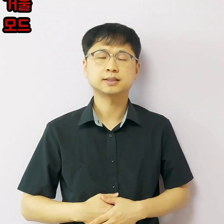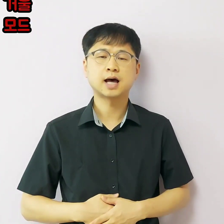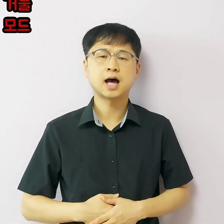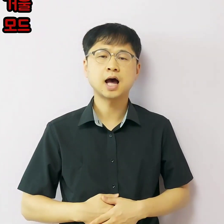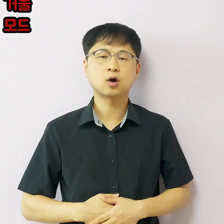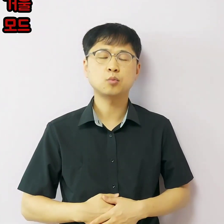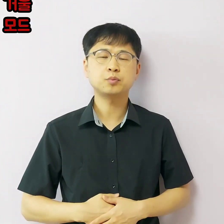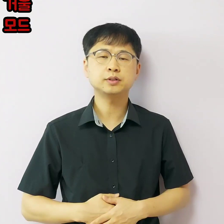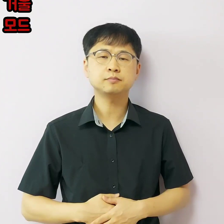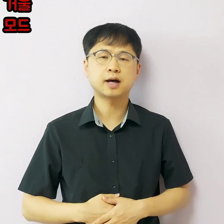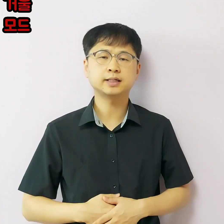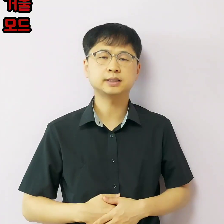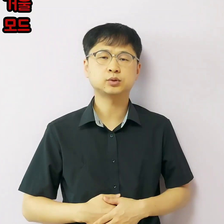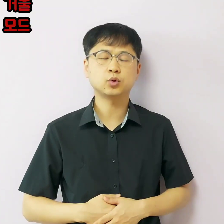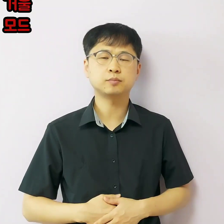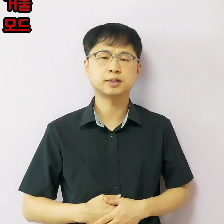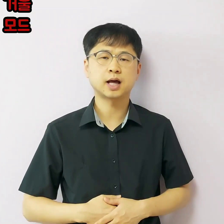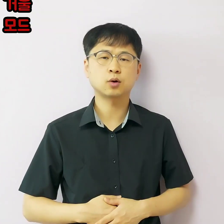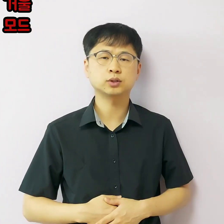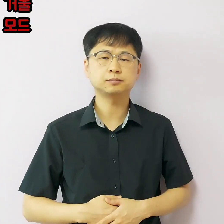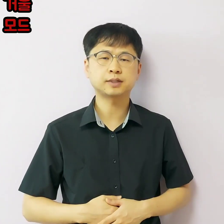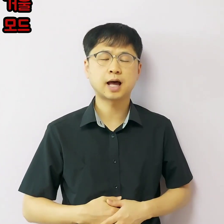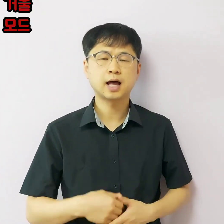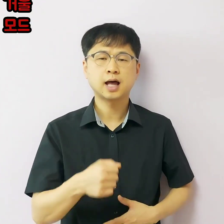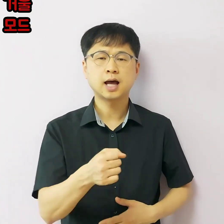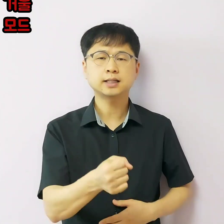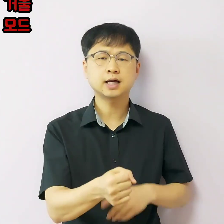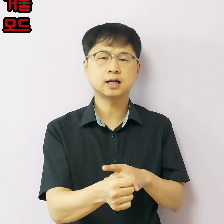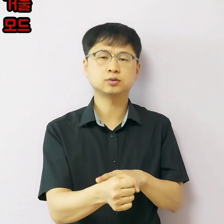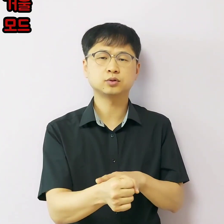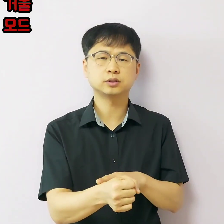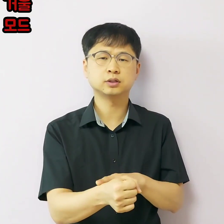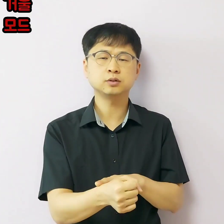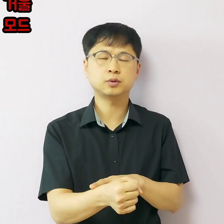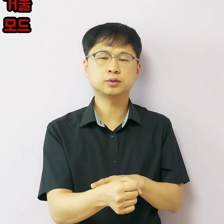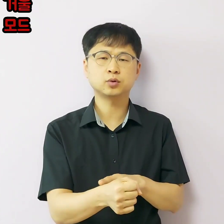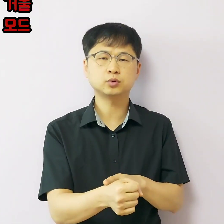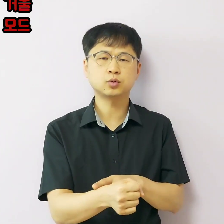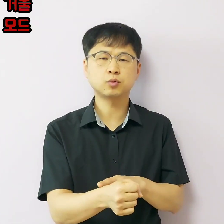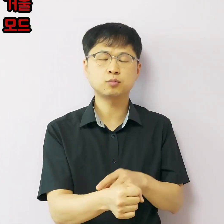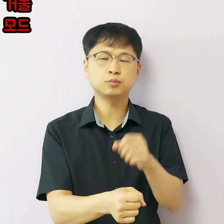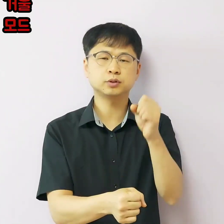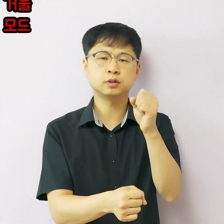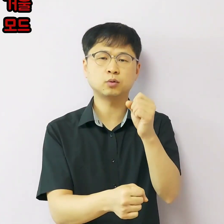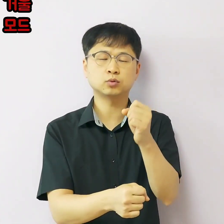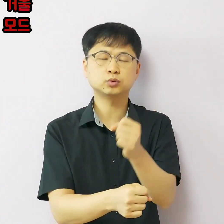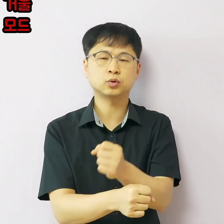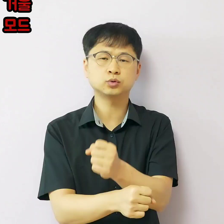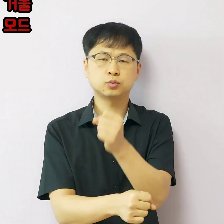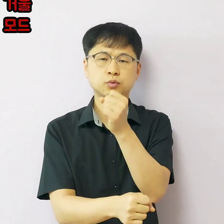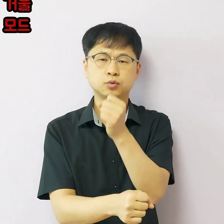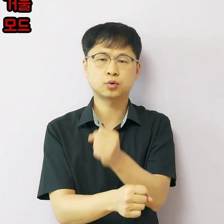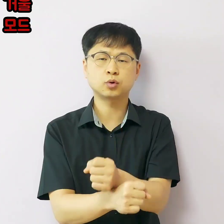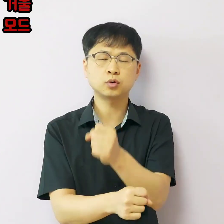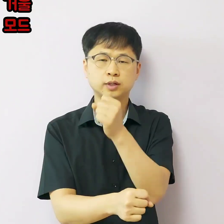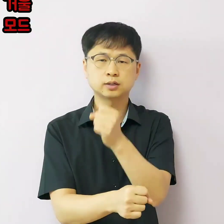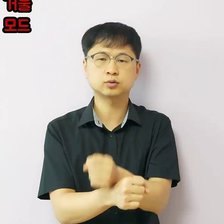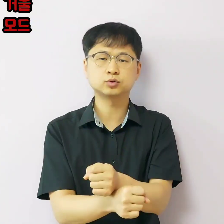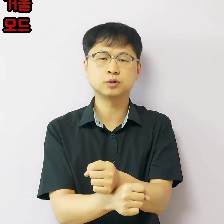가사 하고픈 말이 있소입니다. 하고 싶다. 하다라는 수어는 왼손 손목 부분을 오른손 손목으로 양손 주먹을